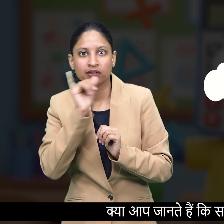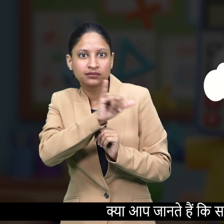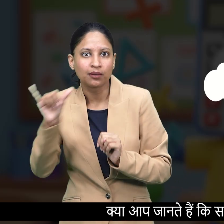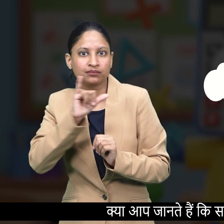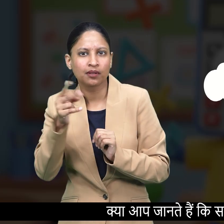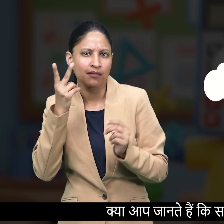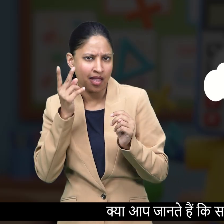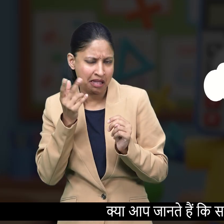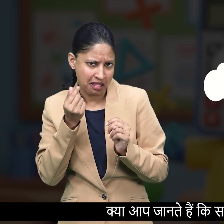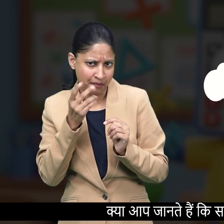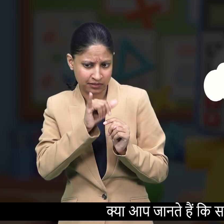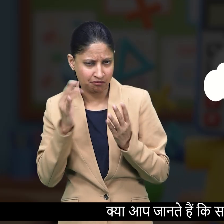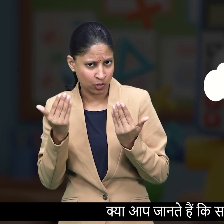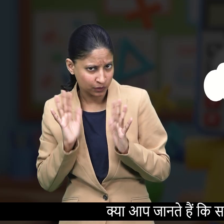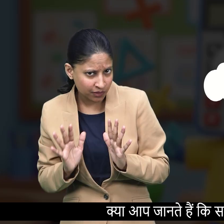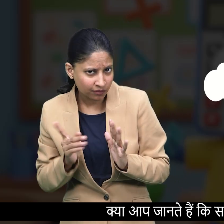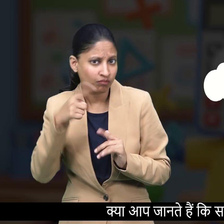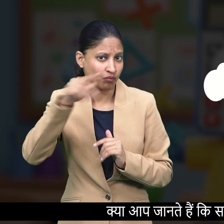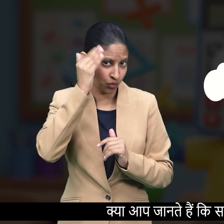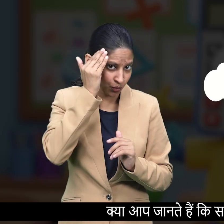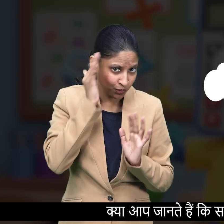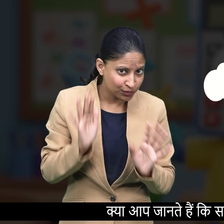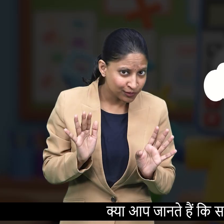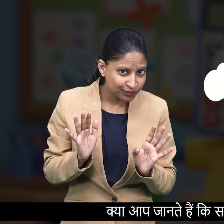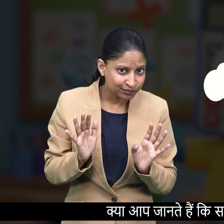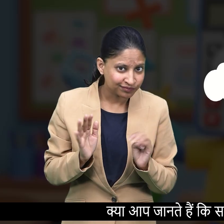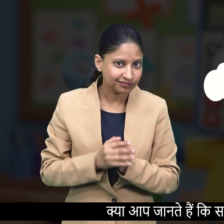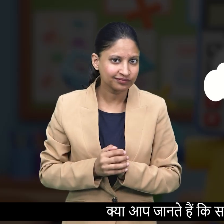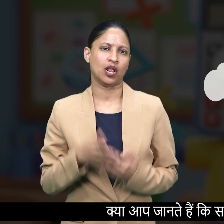क्या आप जानते हैं कि सम संख्याएं भी सममित होती है?